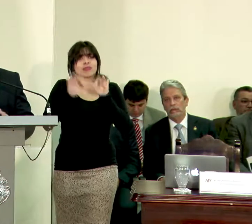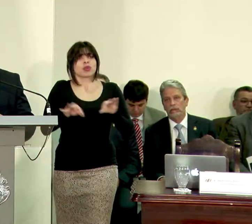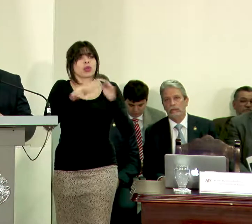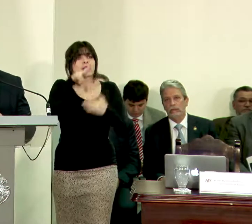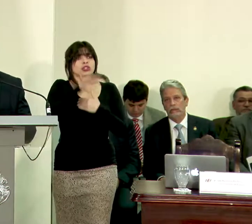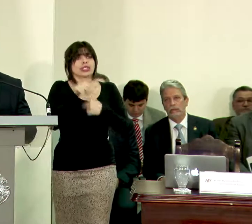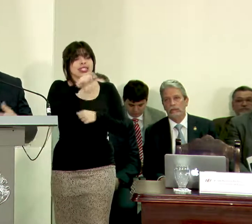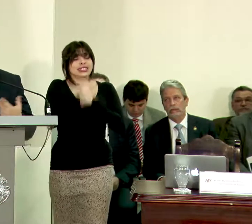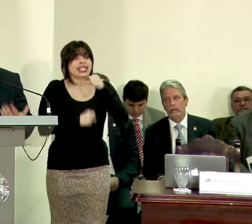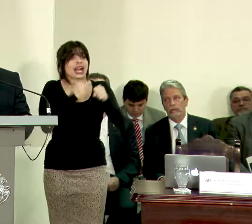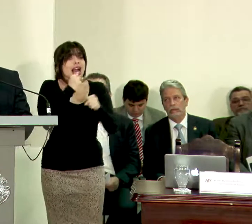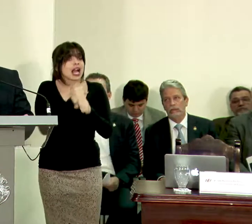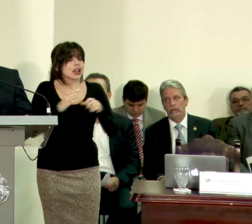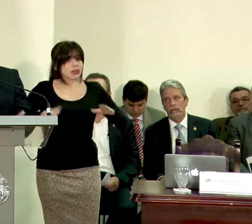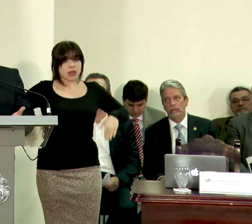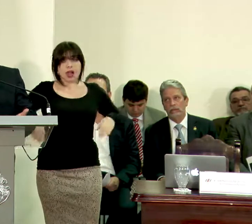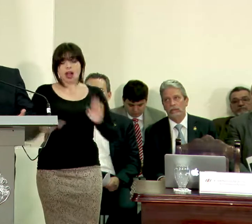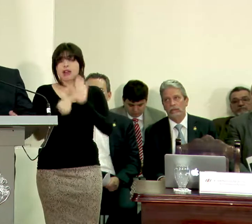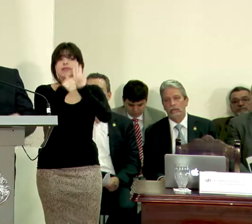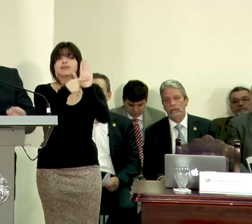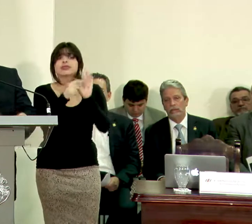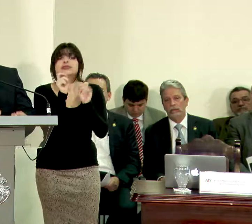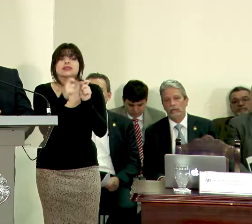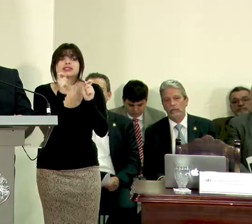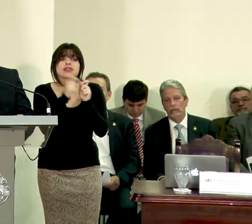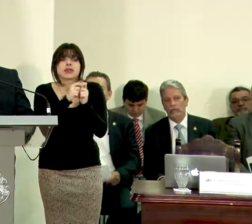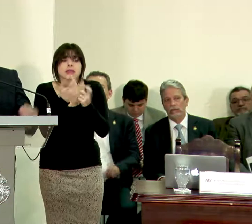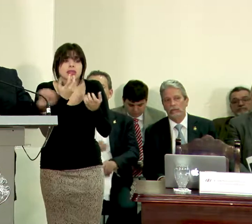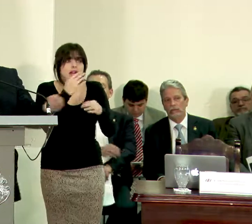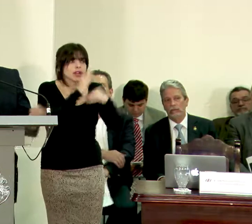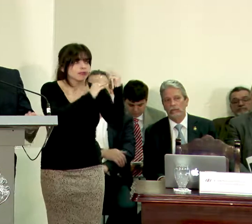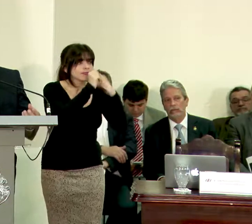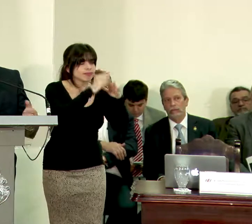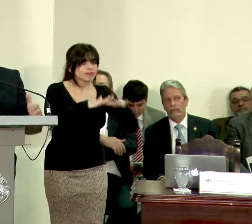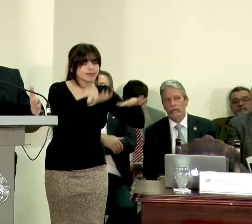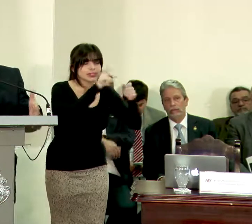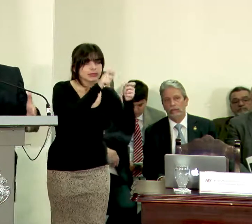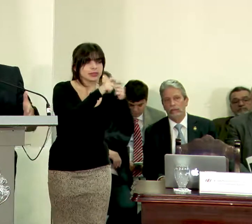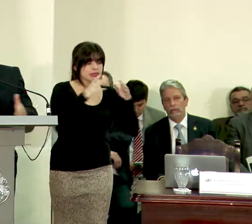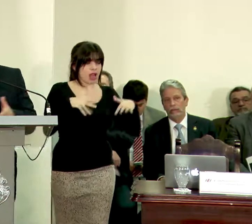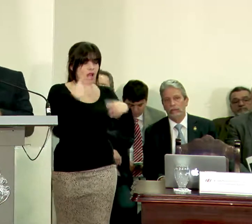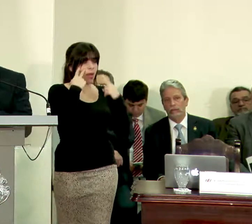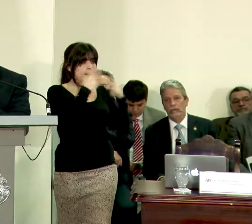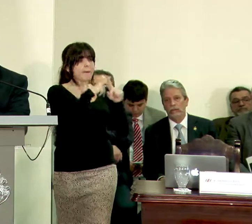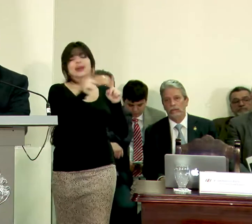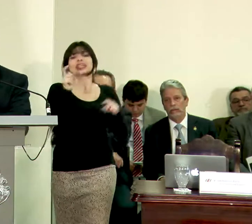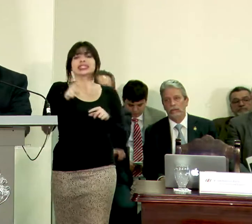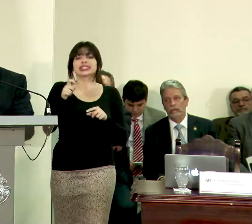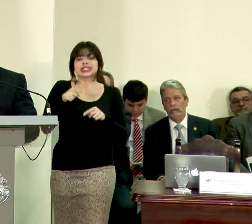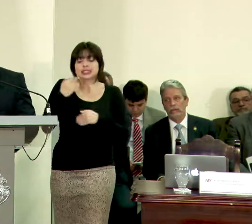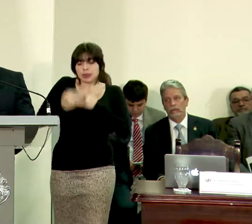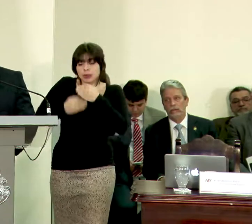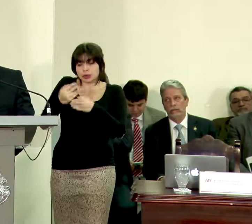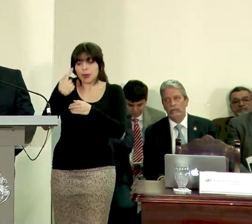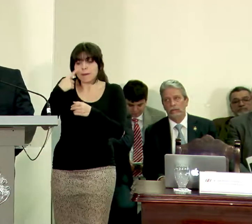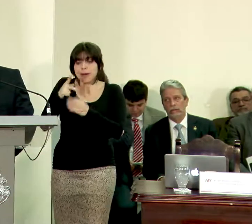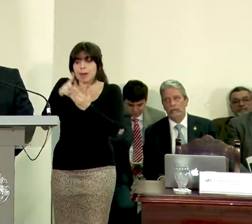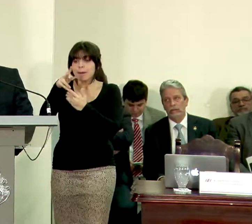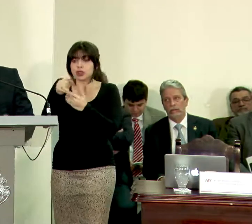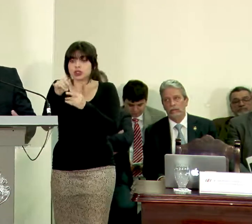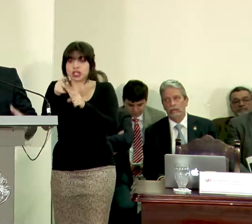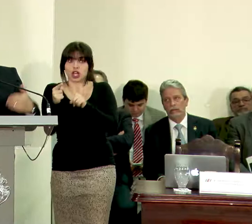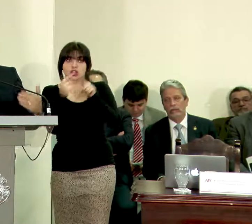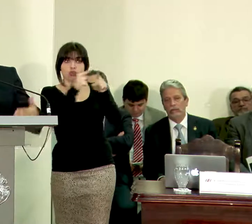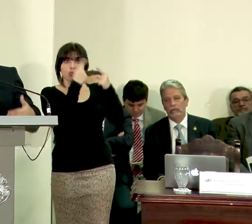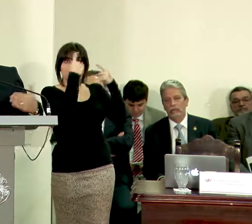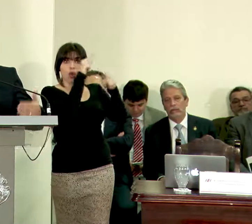Esta gestión que no se refleja necesariamente en obra gris, ¿verdad?, en obra concreta, pero que es necesaria para llevar el proyecto a buen término,